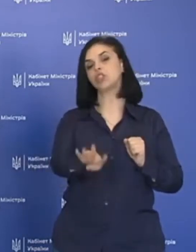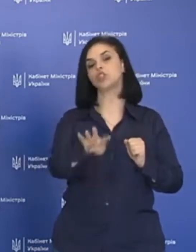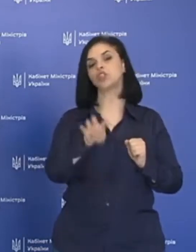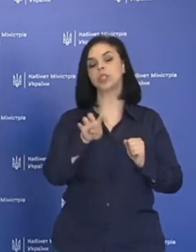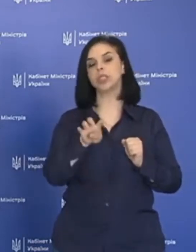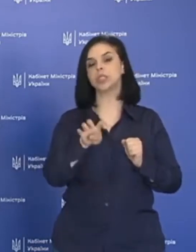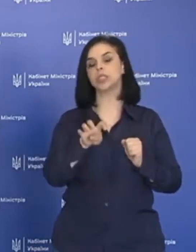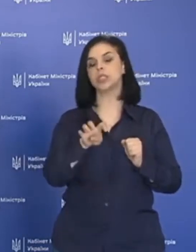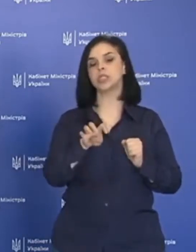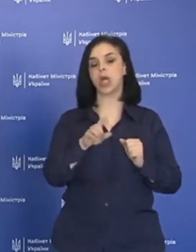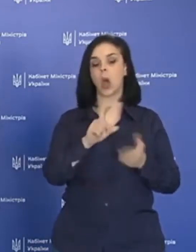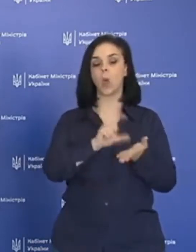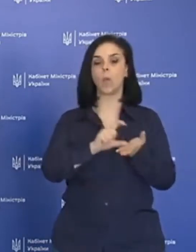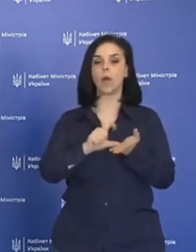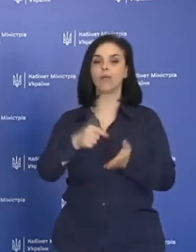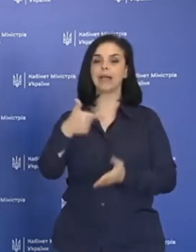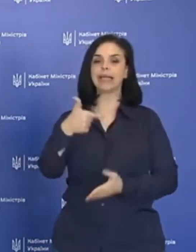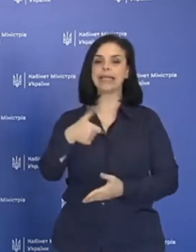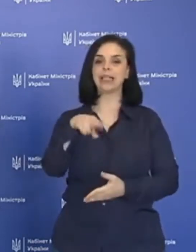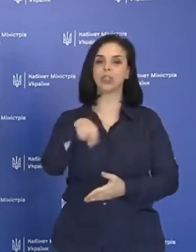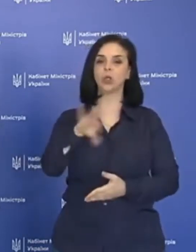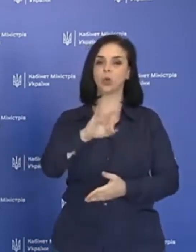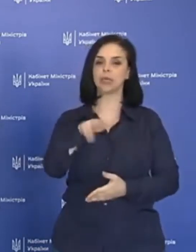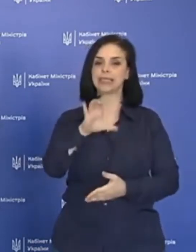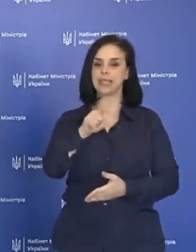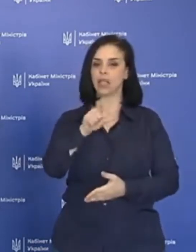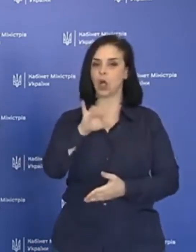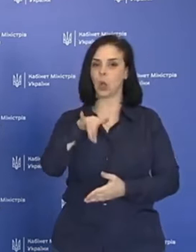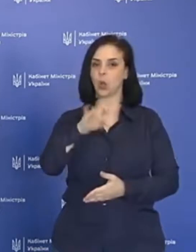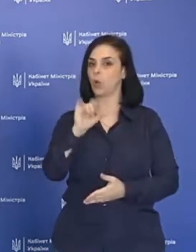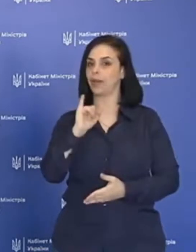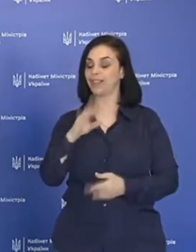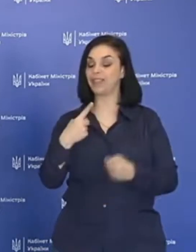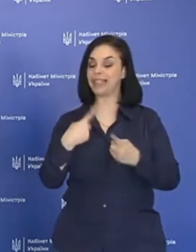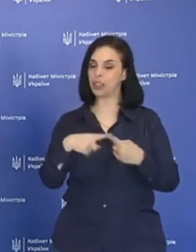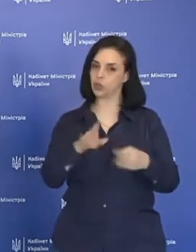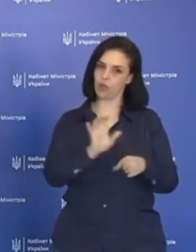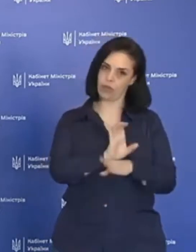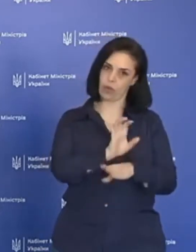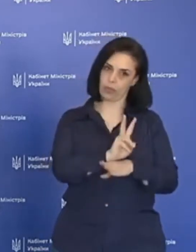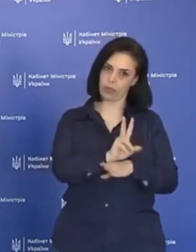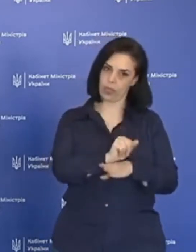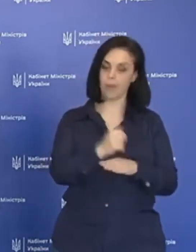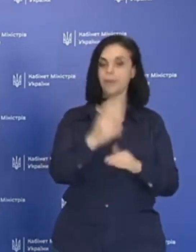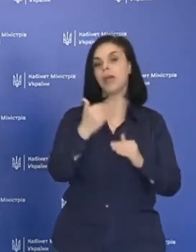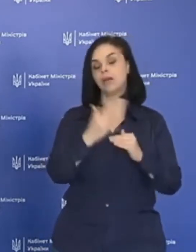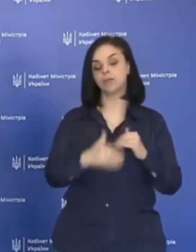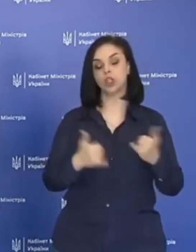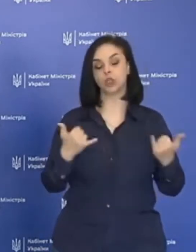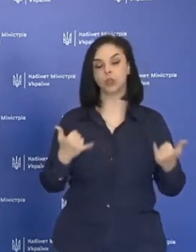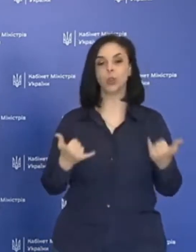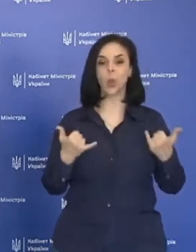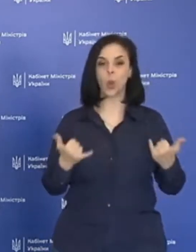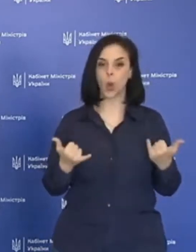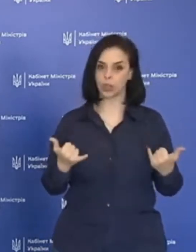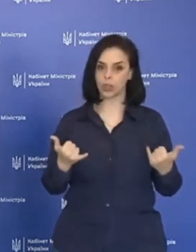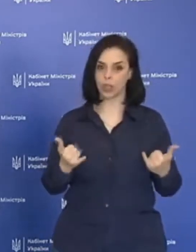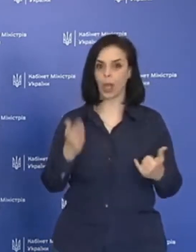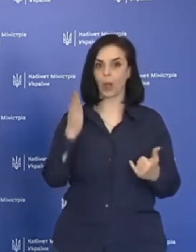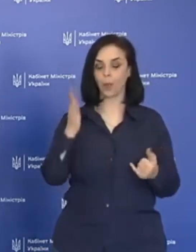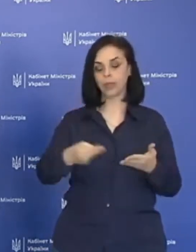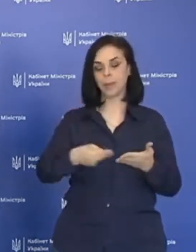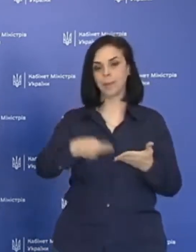1400 упаковок гідроксихлорохіну від іншого виробника. Вже сьогодні